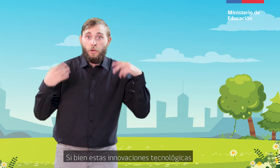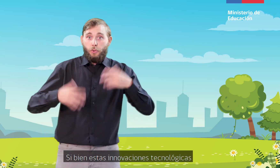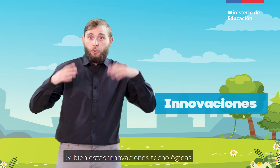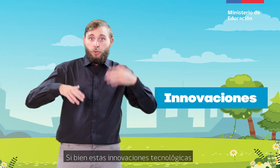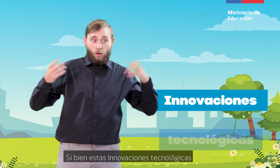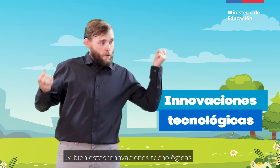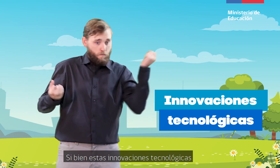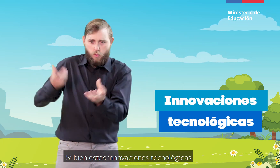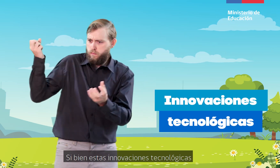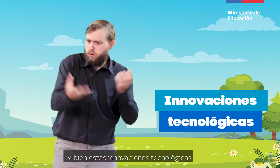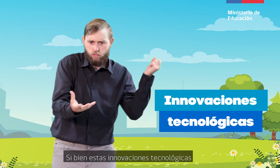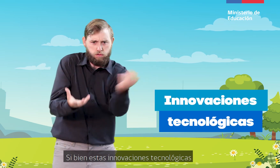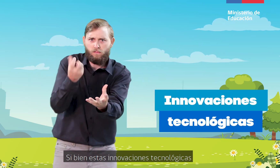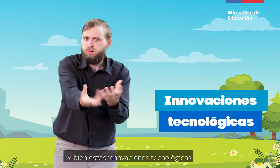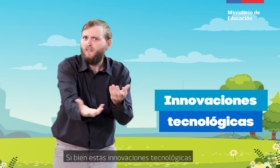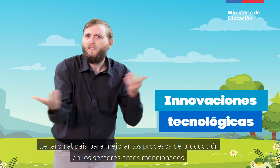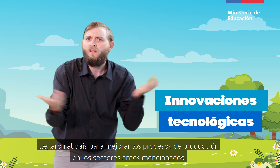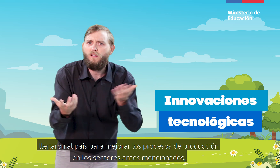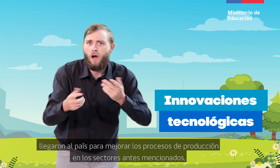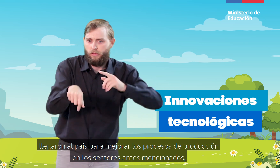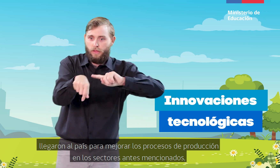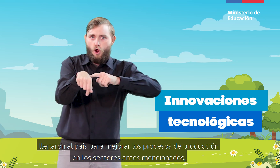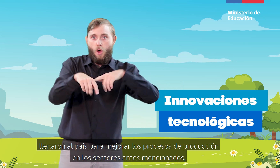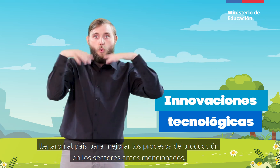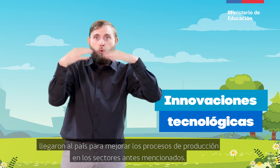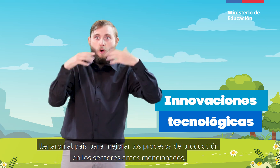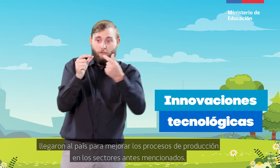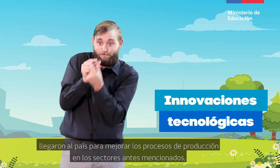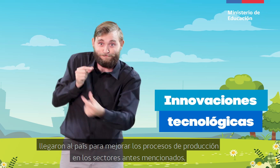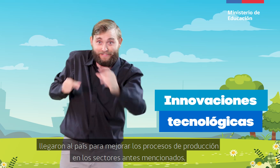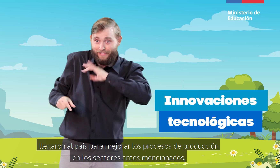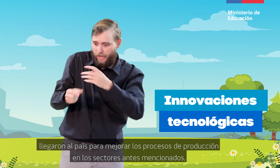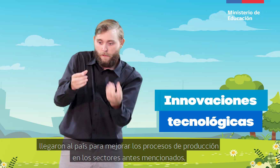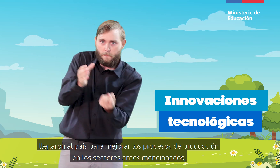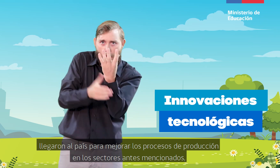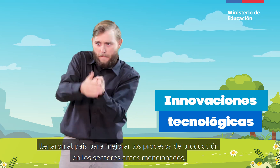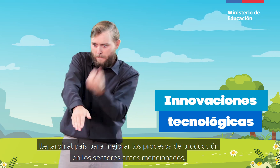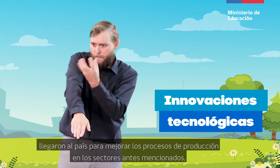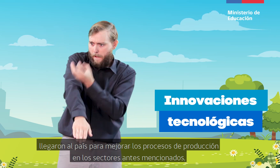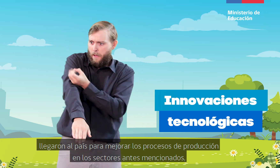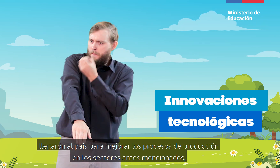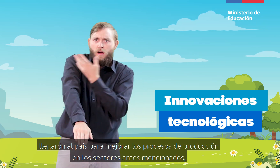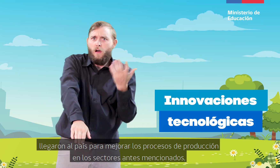Si bien estas innovaciones tecnológicas llegaron al país para mejorar los procesos de producción en los sectores antes mencionados,